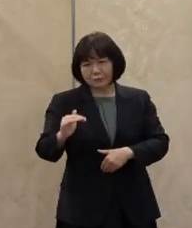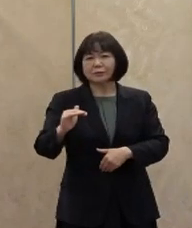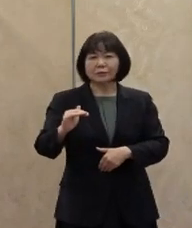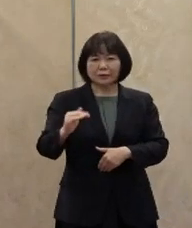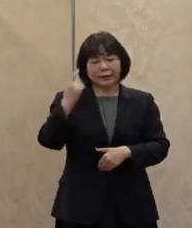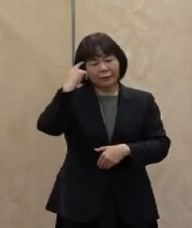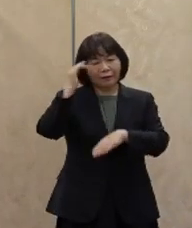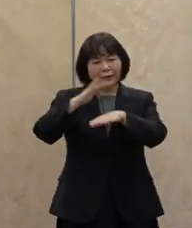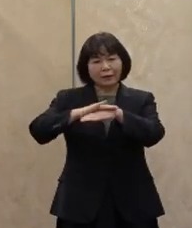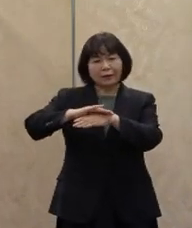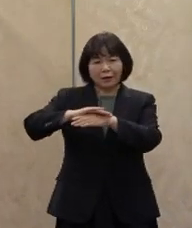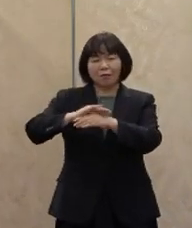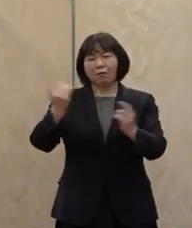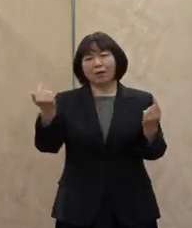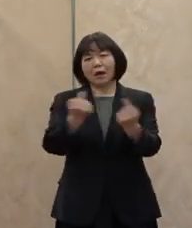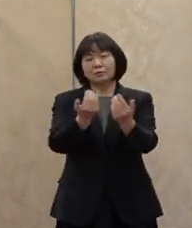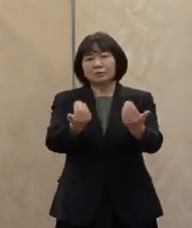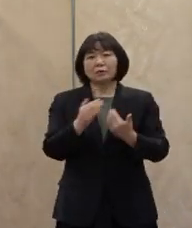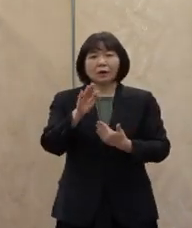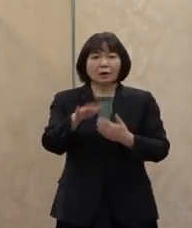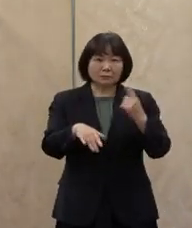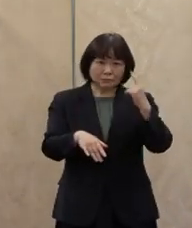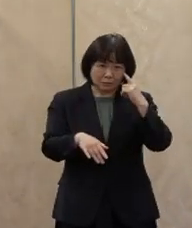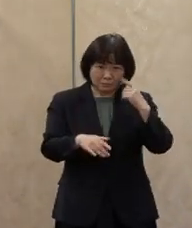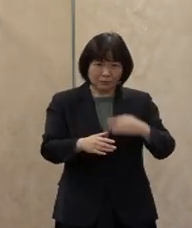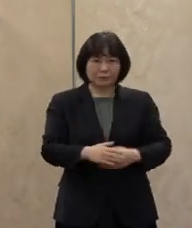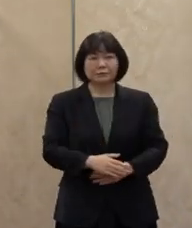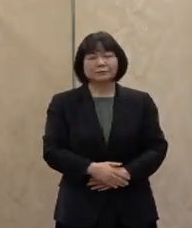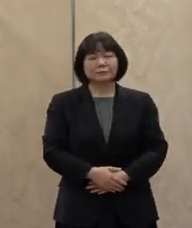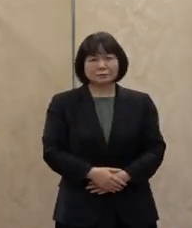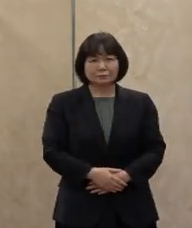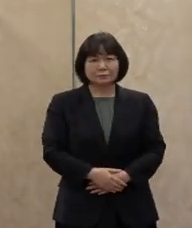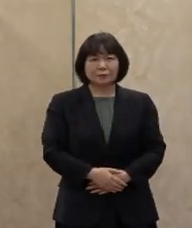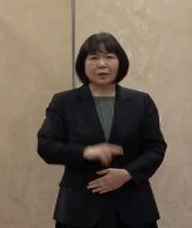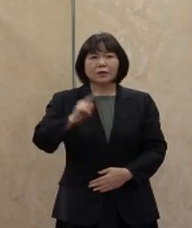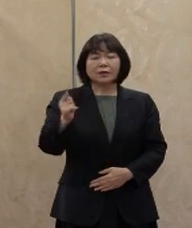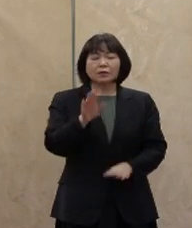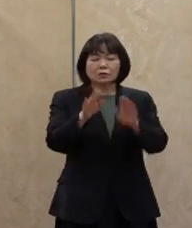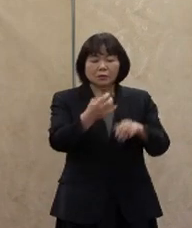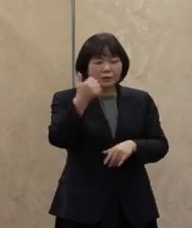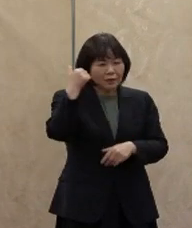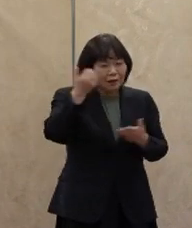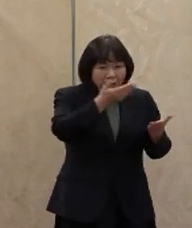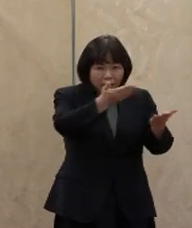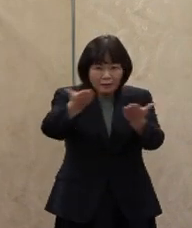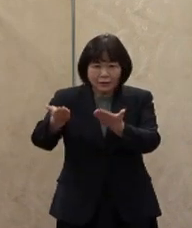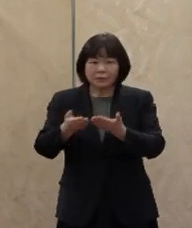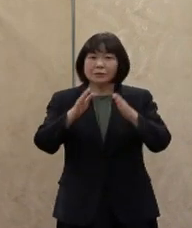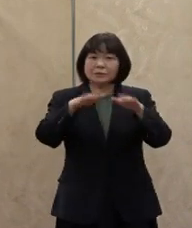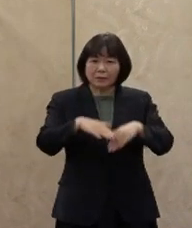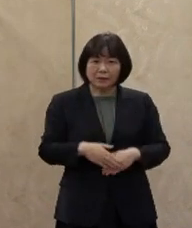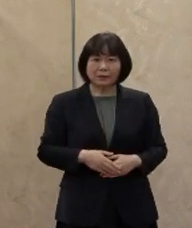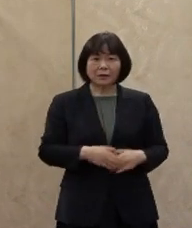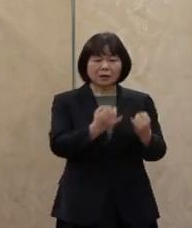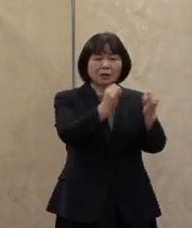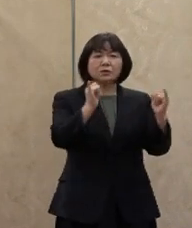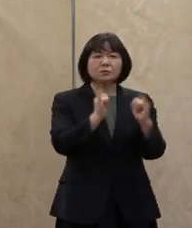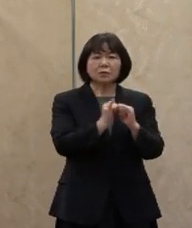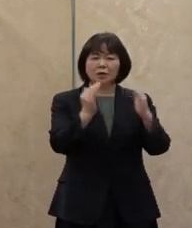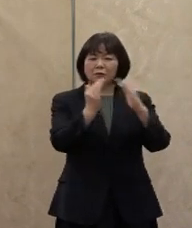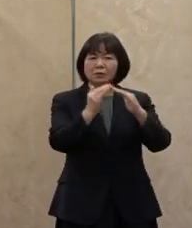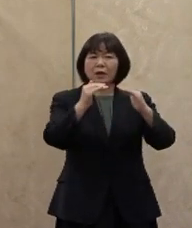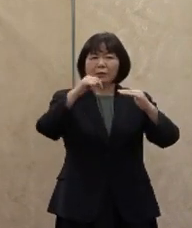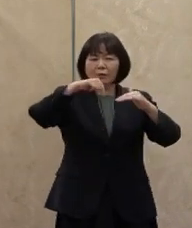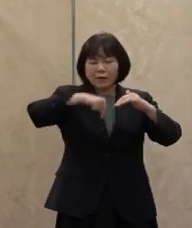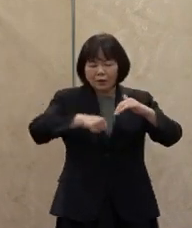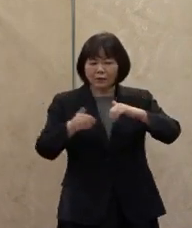識改革が必要だということです。そして、緊急調査アンケートを行いましたけれども、女性の家事負担が非常に増えたと、コ